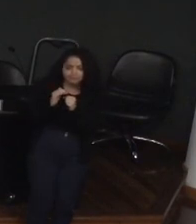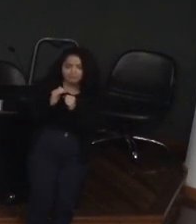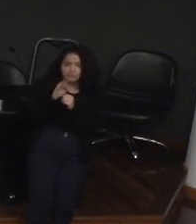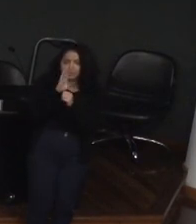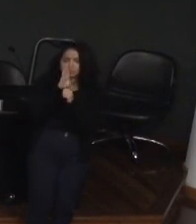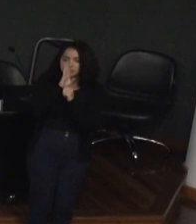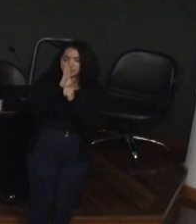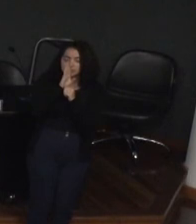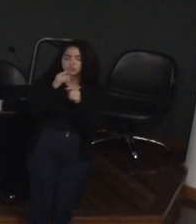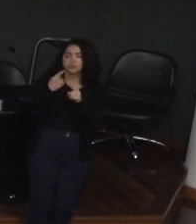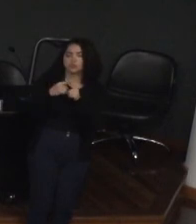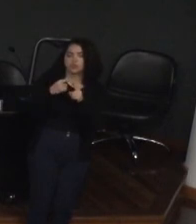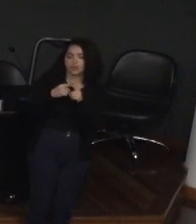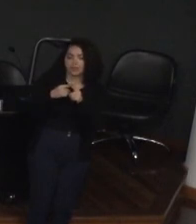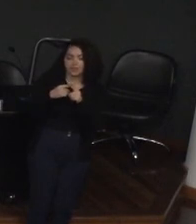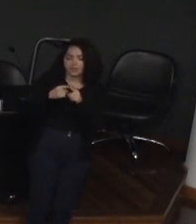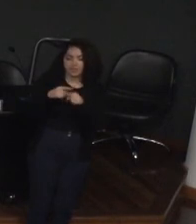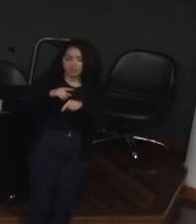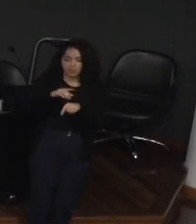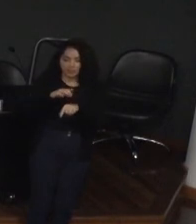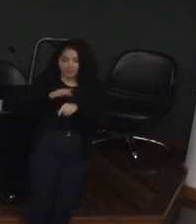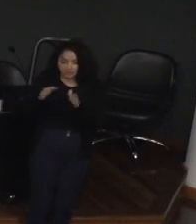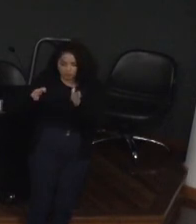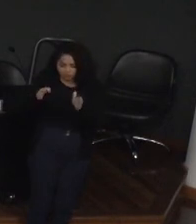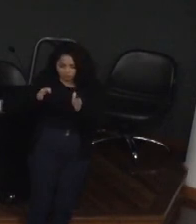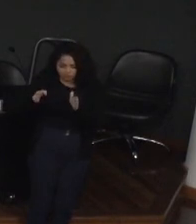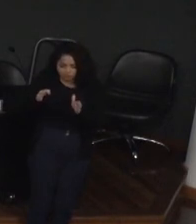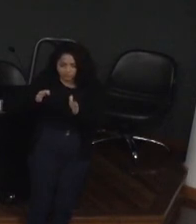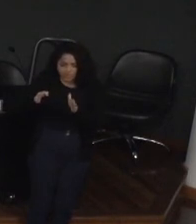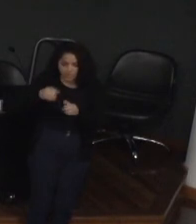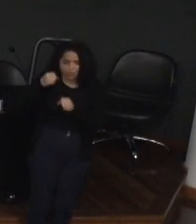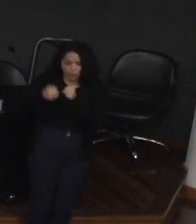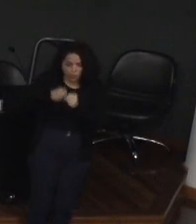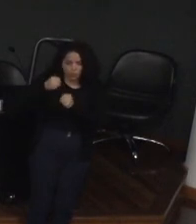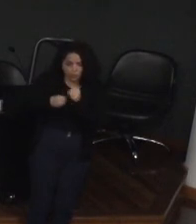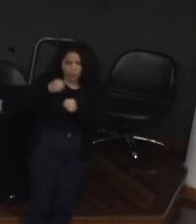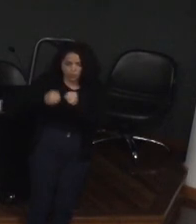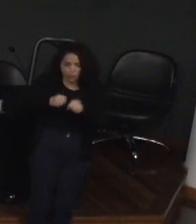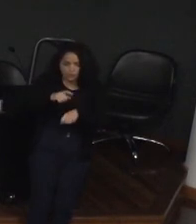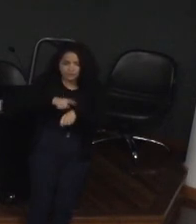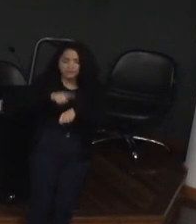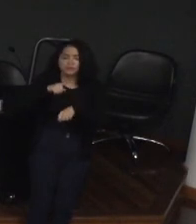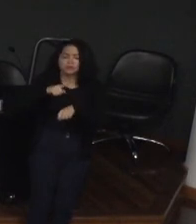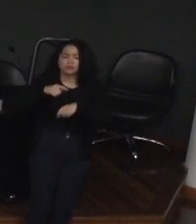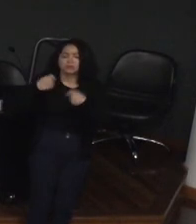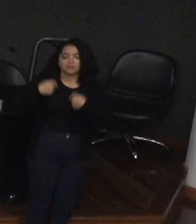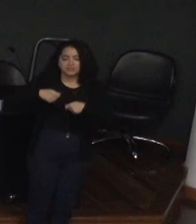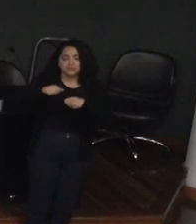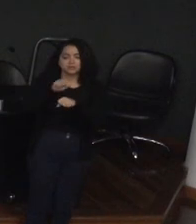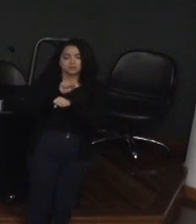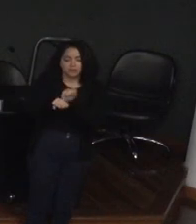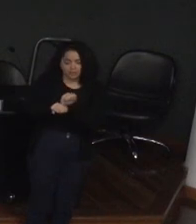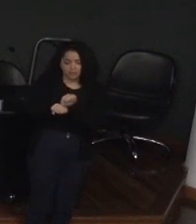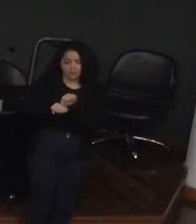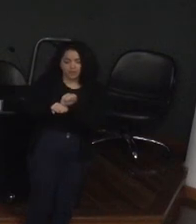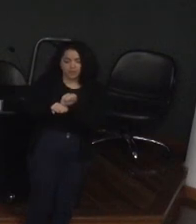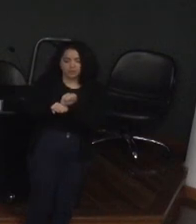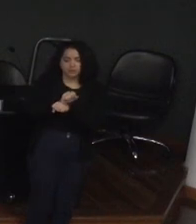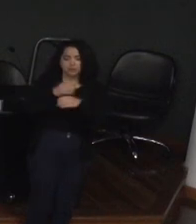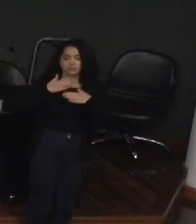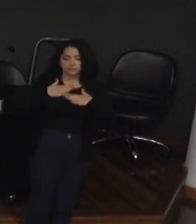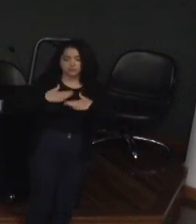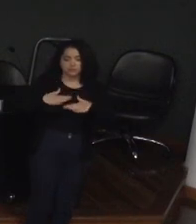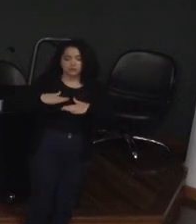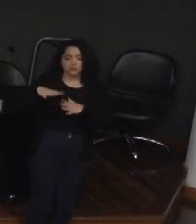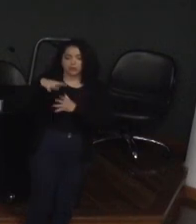silêncio, porque durante a caçada nós corremos tanto que em algum momento nós precisamos parar para que as nossas almas